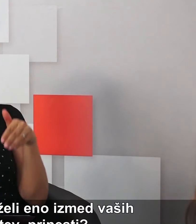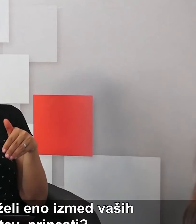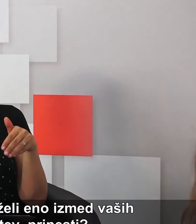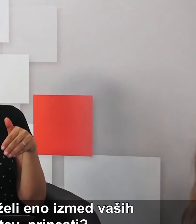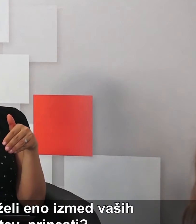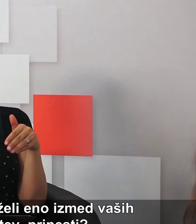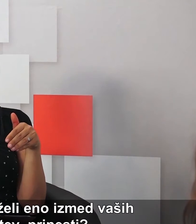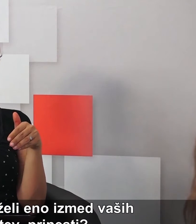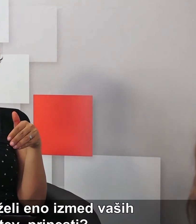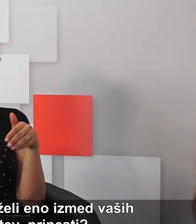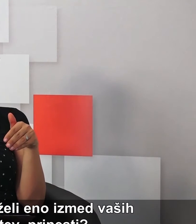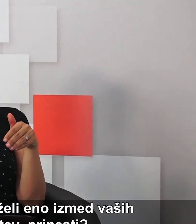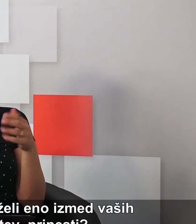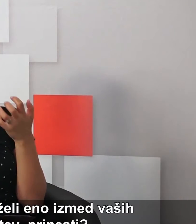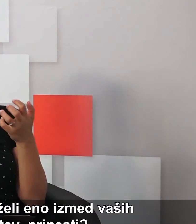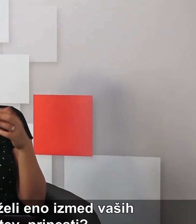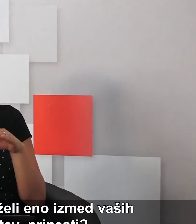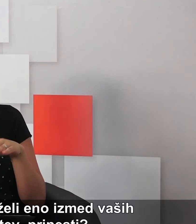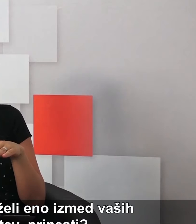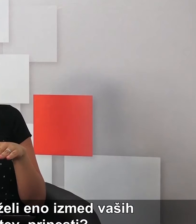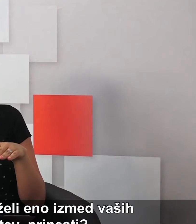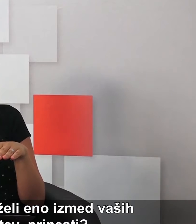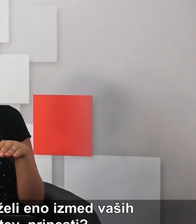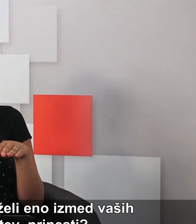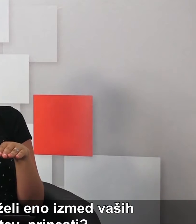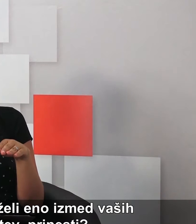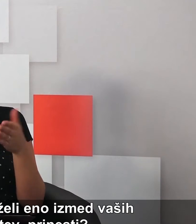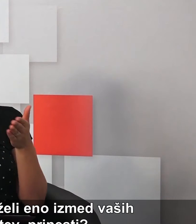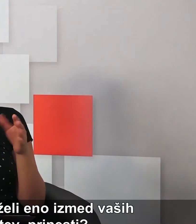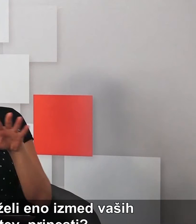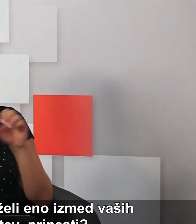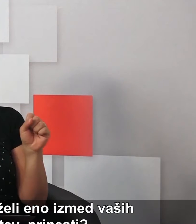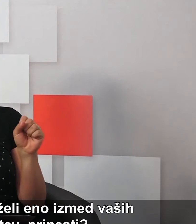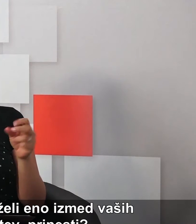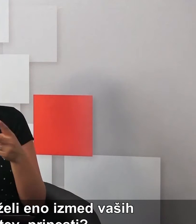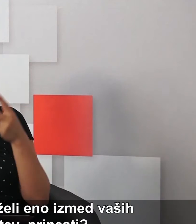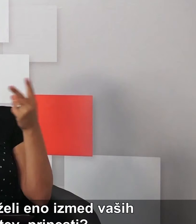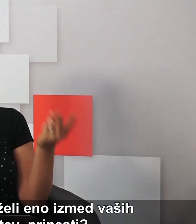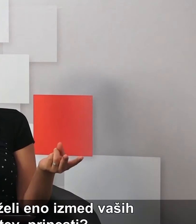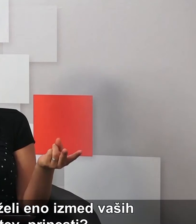Kaj mora ta oseba, ki želi na eno let naši